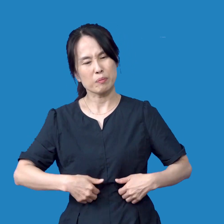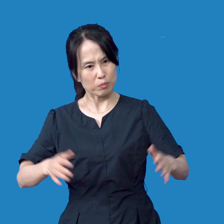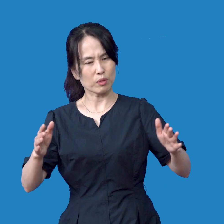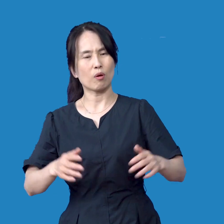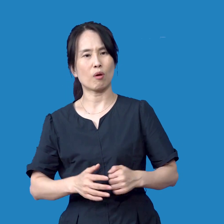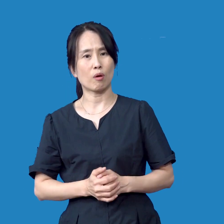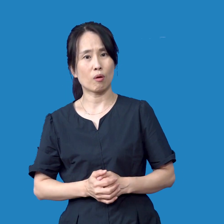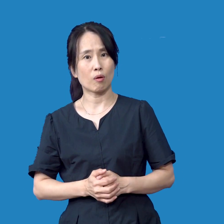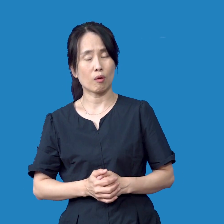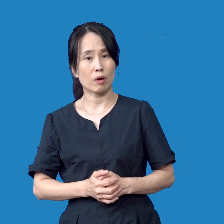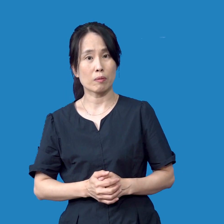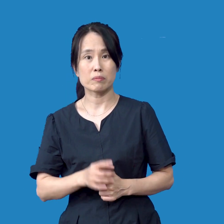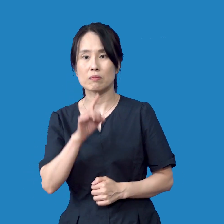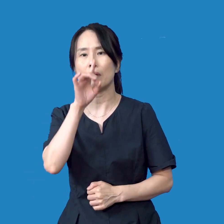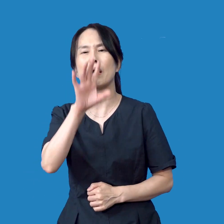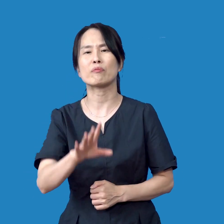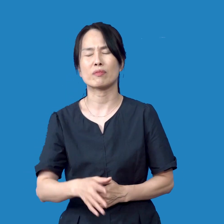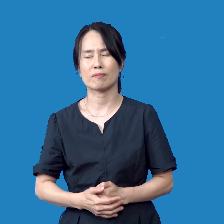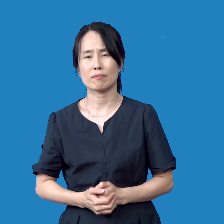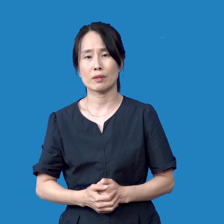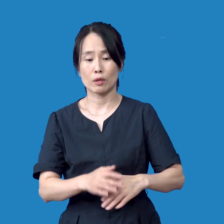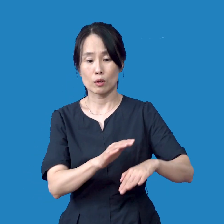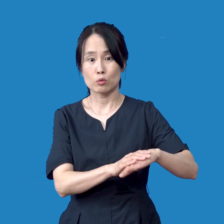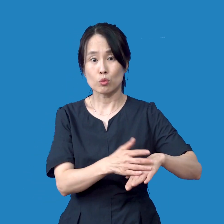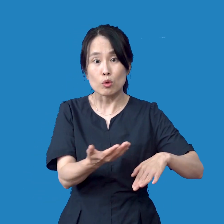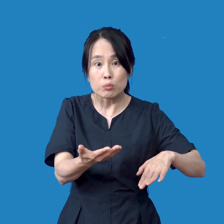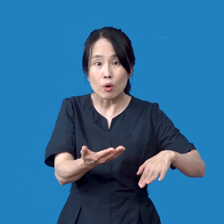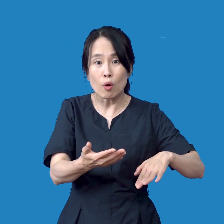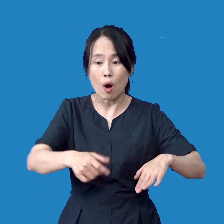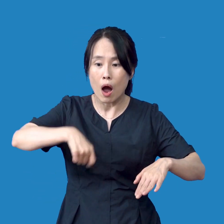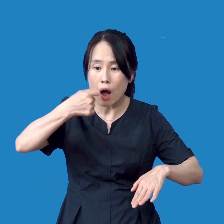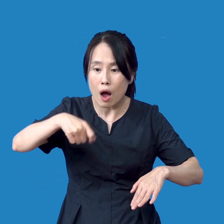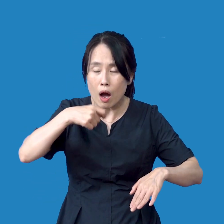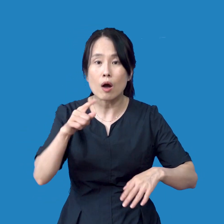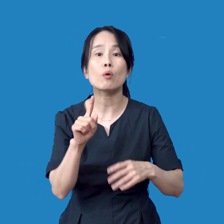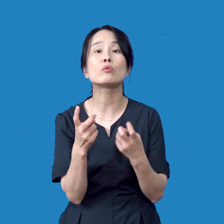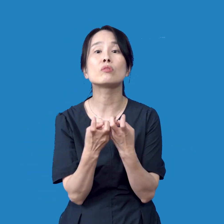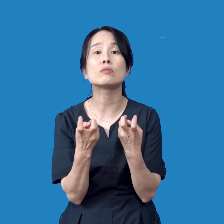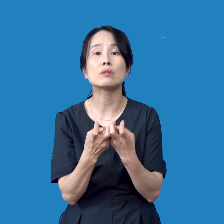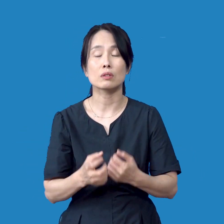쓸데없어 하면 안 된다는 것입니다. 손이 없으면 밥을 어떻게 먹습니까?